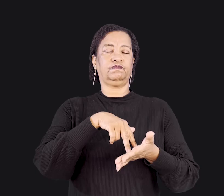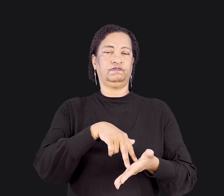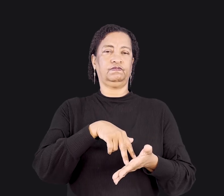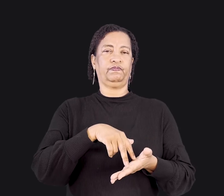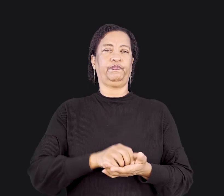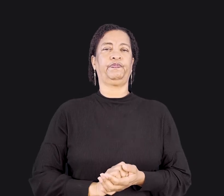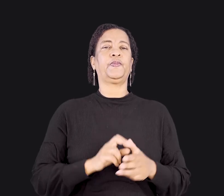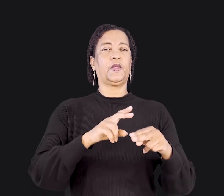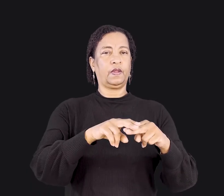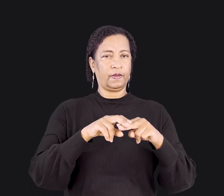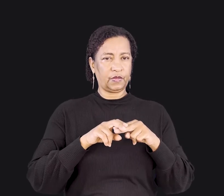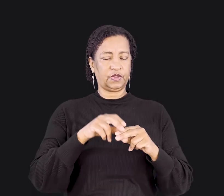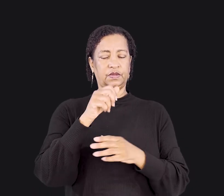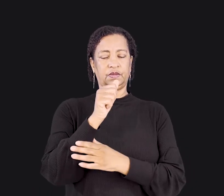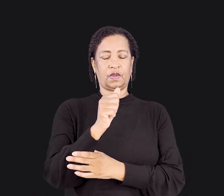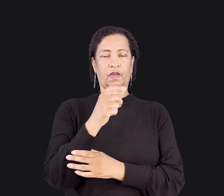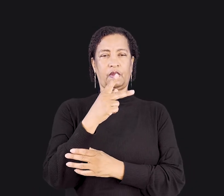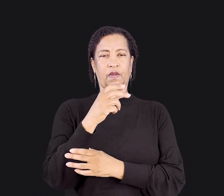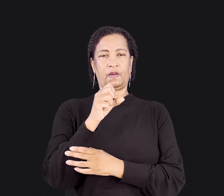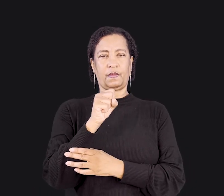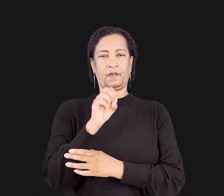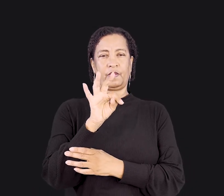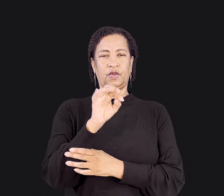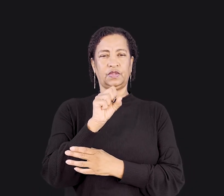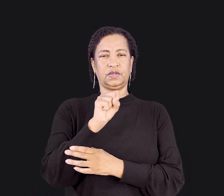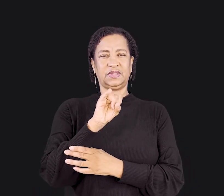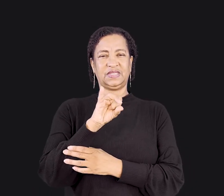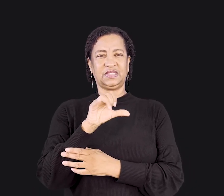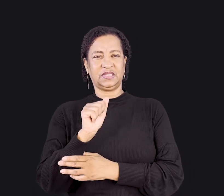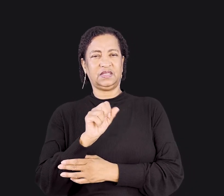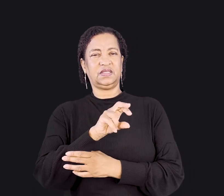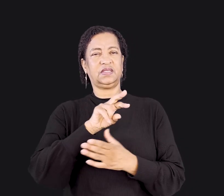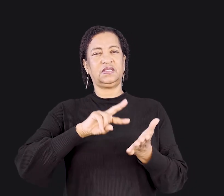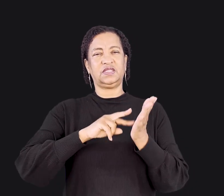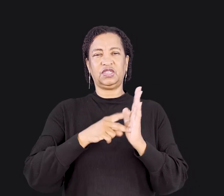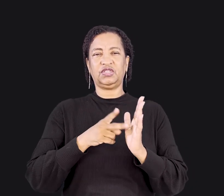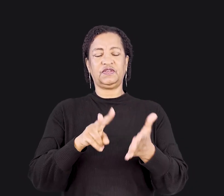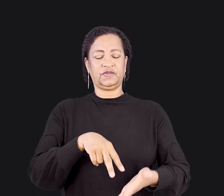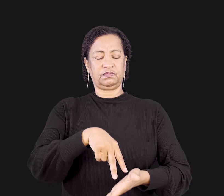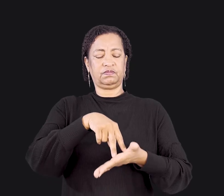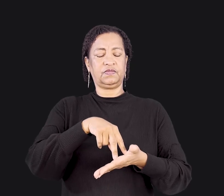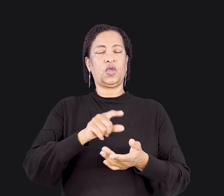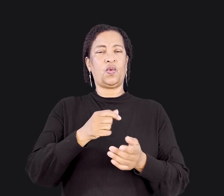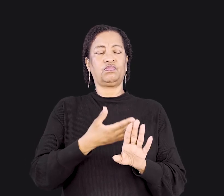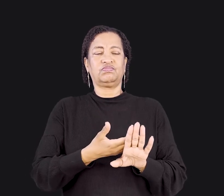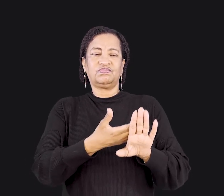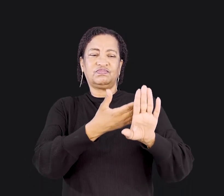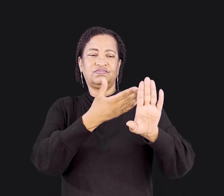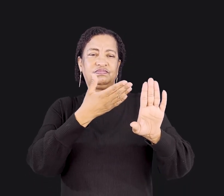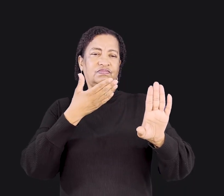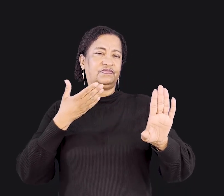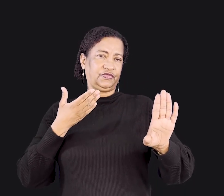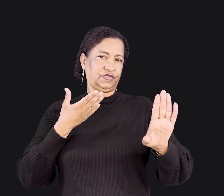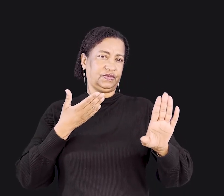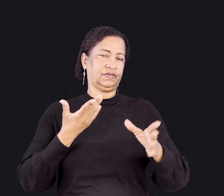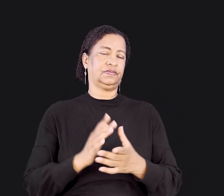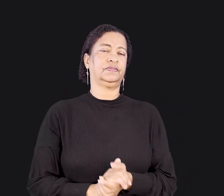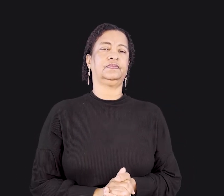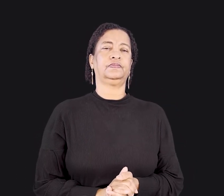posicionar. Por isso, apostasia significa permanecer ou posicionar-se longe, afastar-se. No final